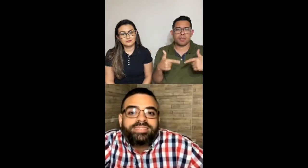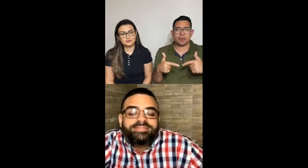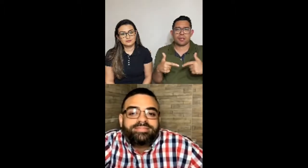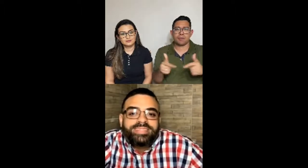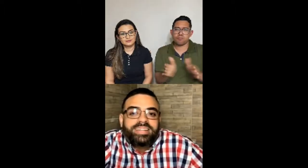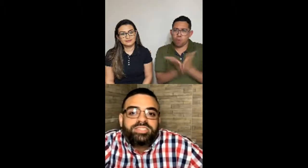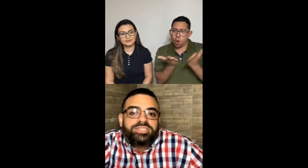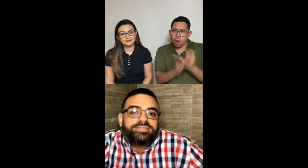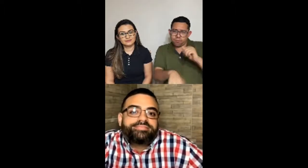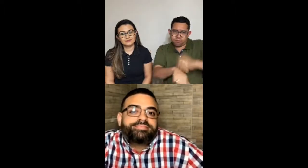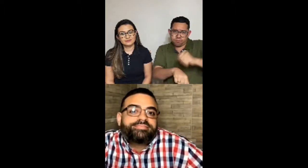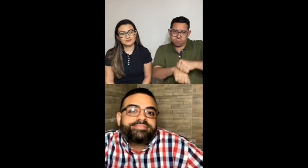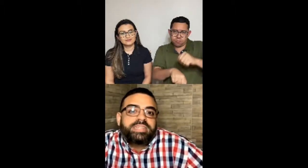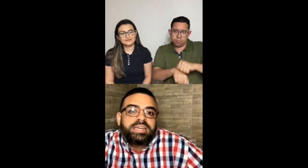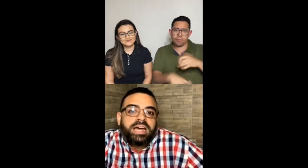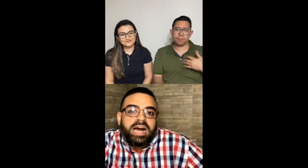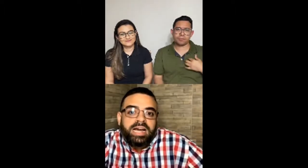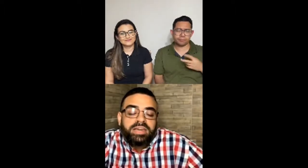surdos carentes,